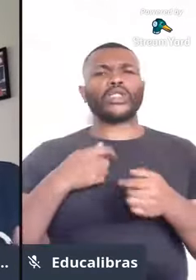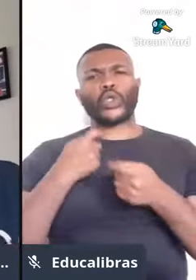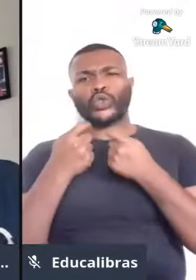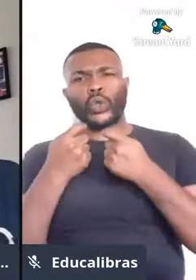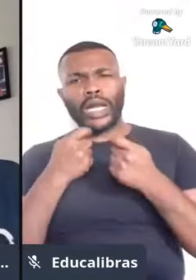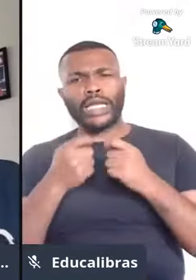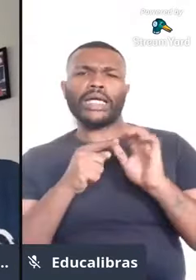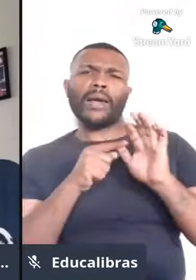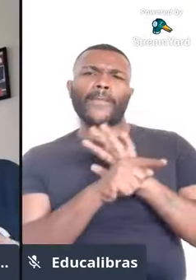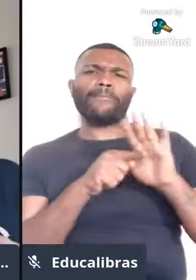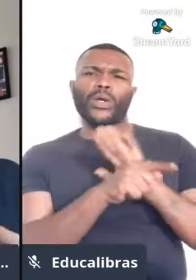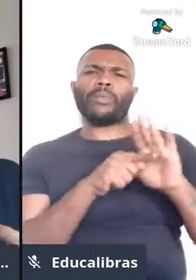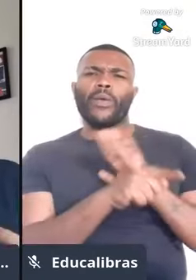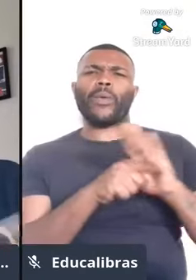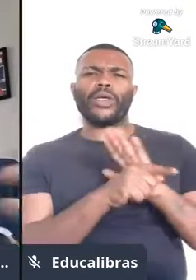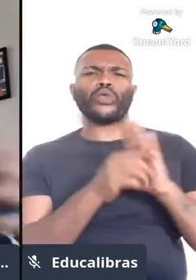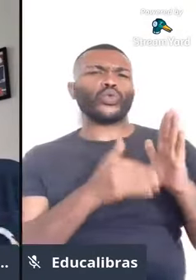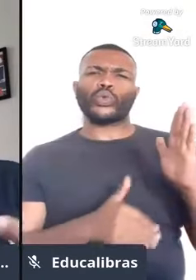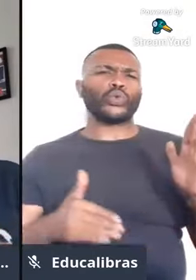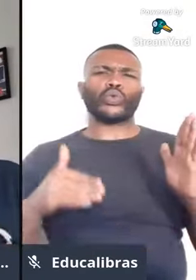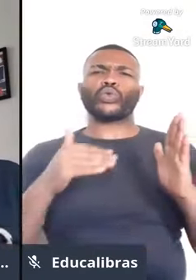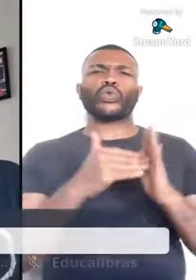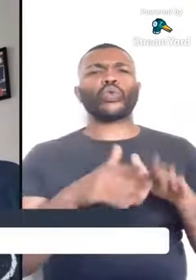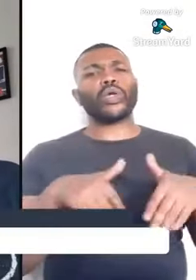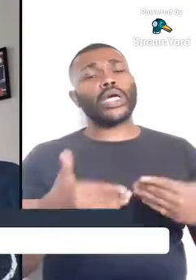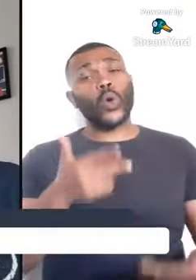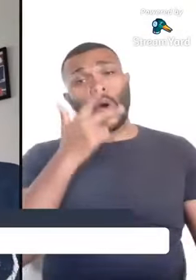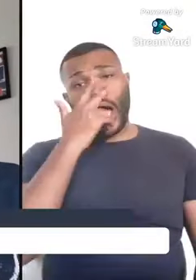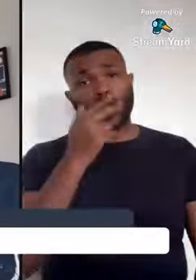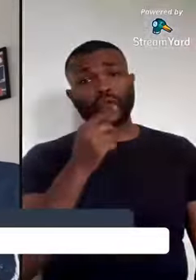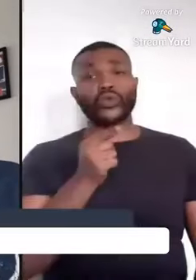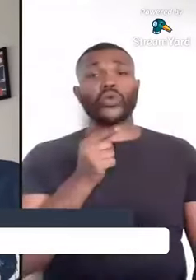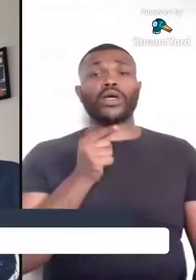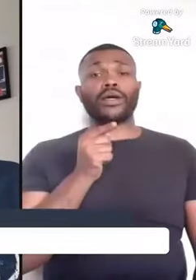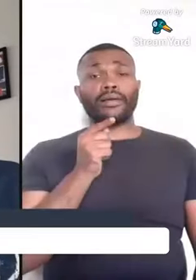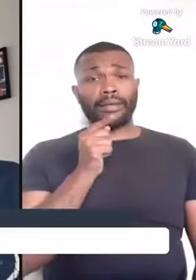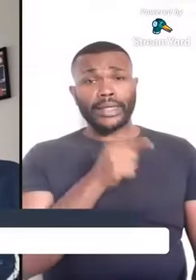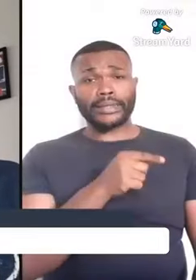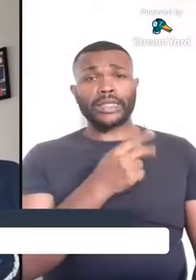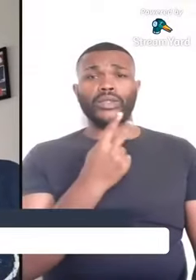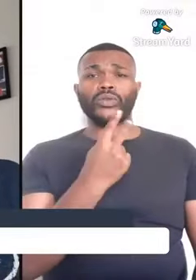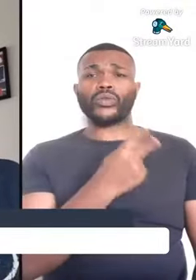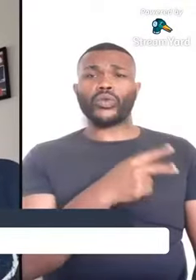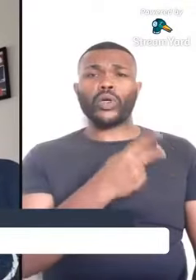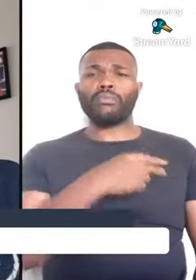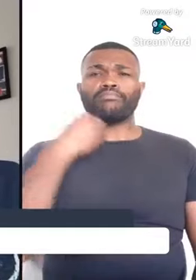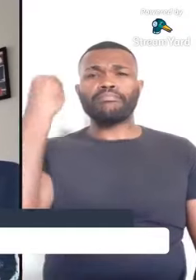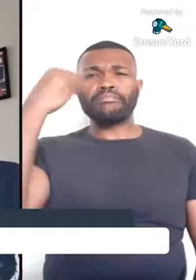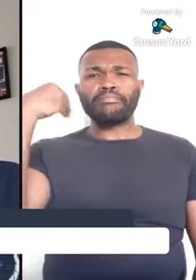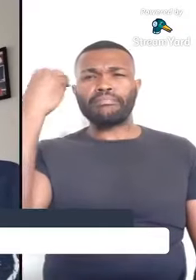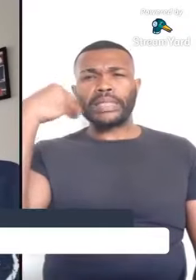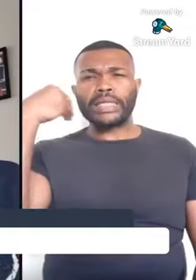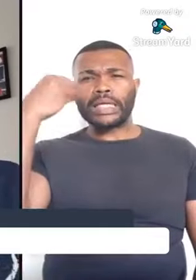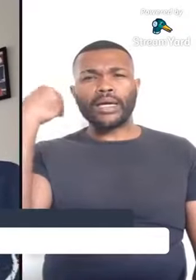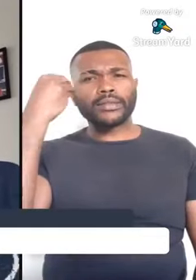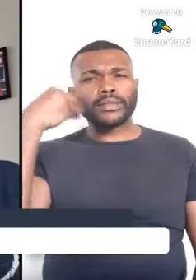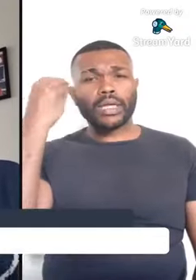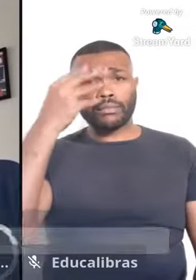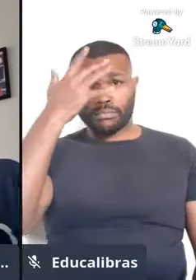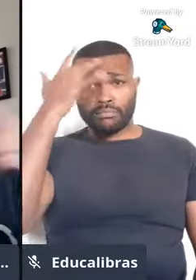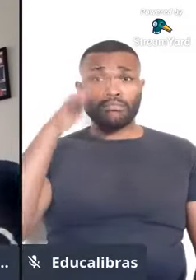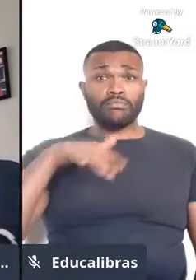questionar sobre tudo, mas eu acho que essa sua experiência pessoal no universo da pessoa com